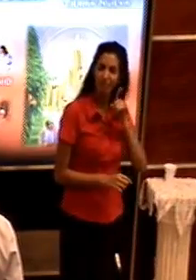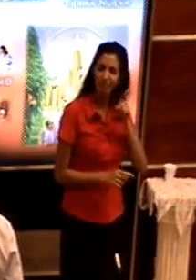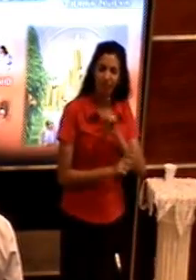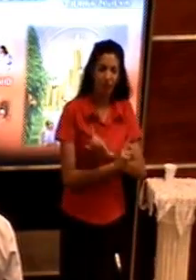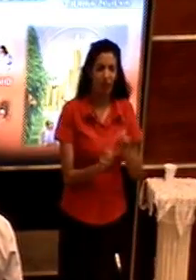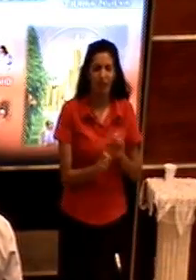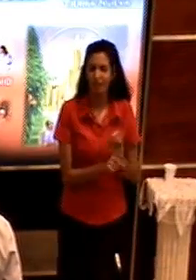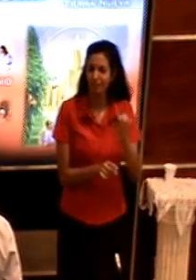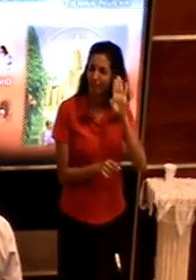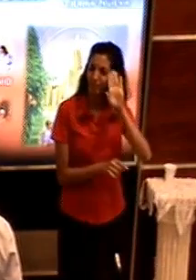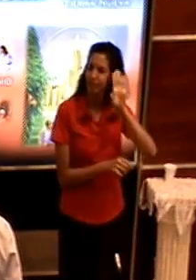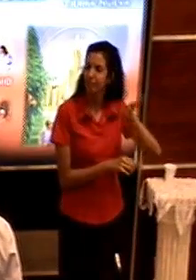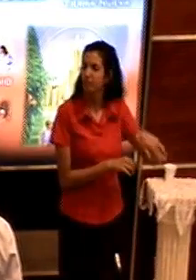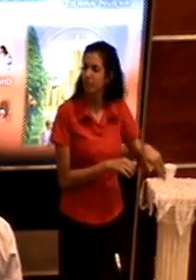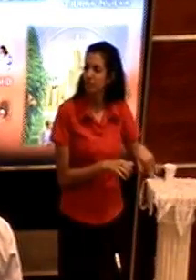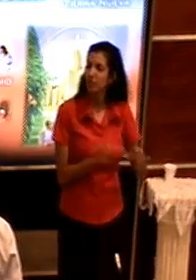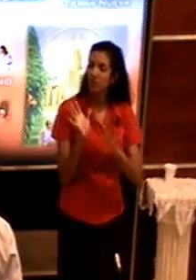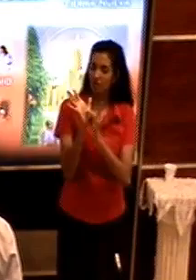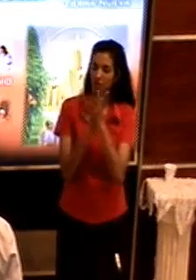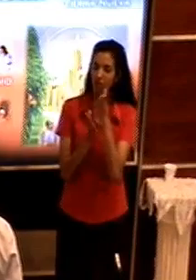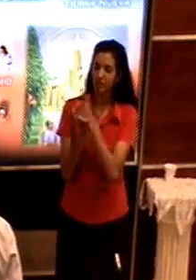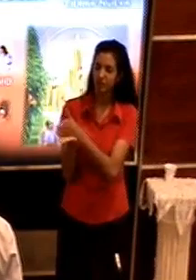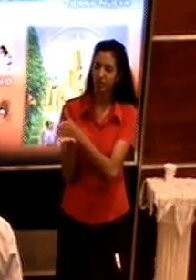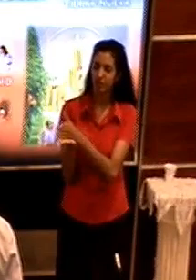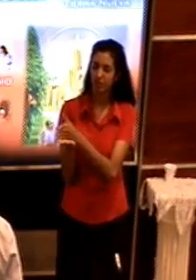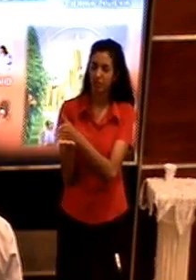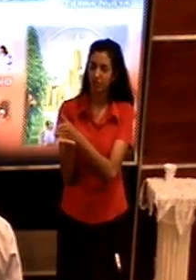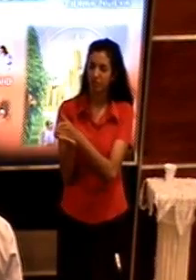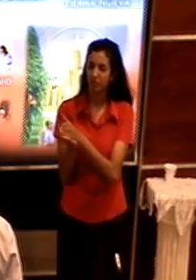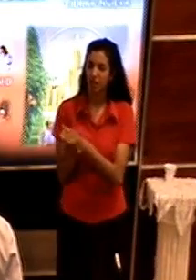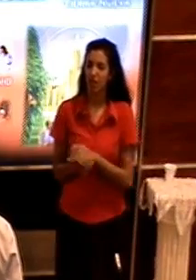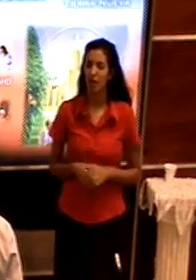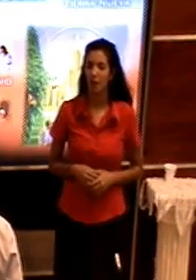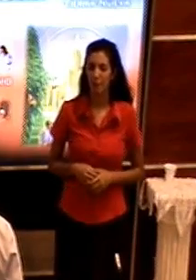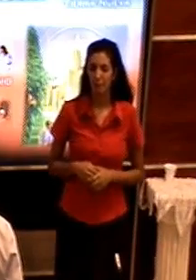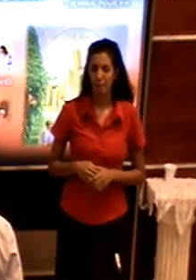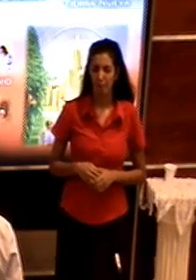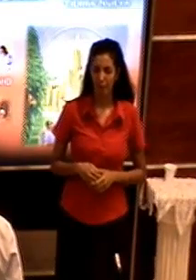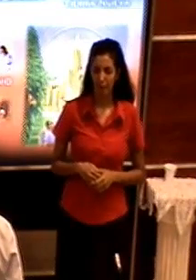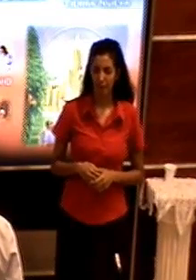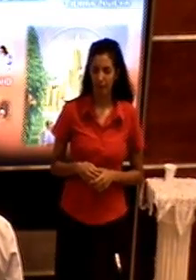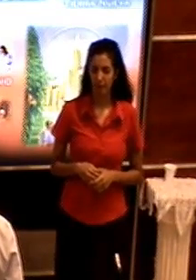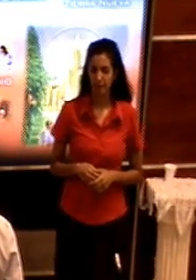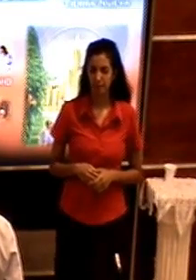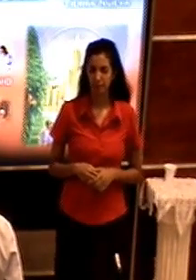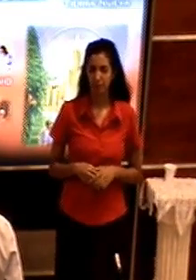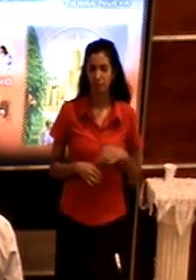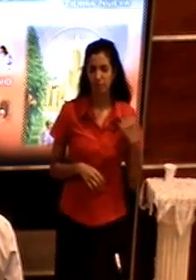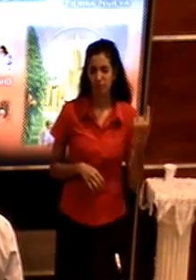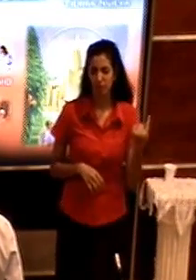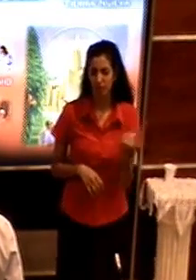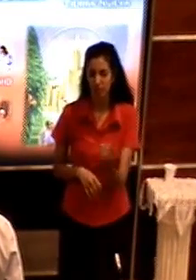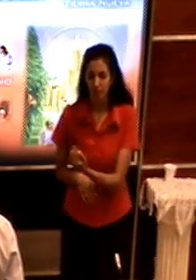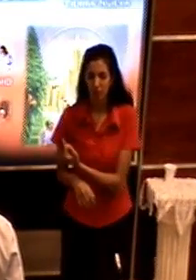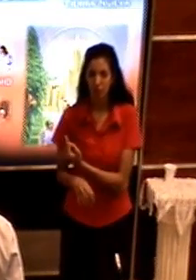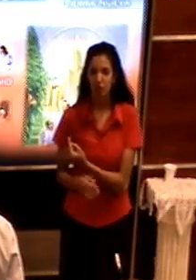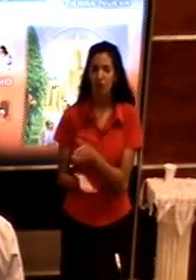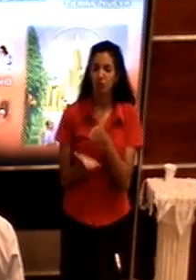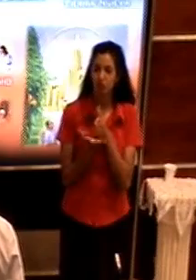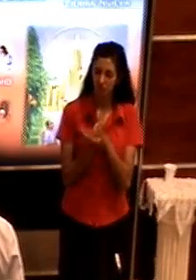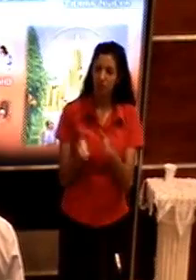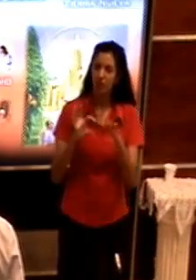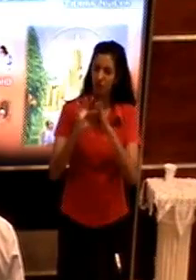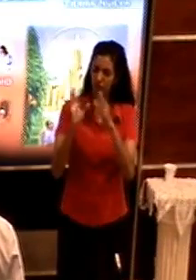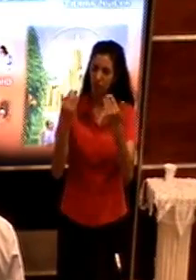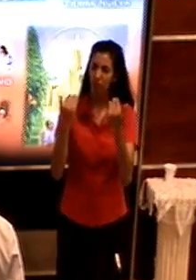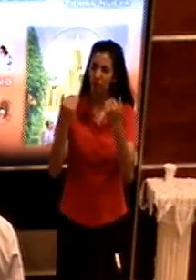a millones en la tierra, querido Padre. Bendícenos para que podamos entrar por la puerta estrecha,